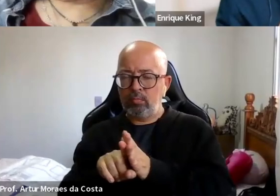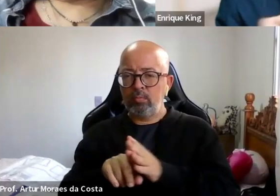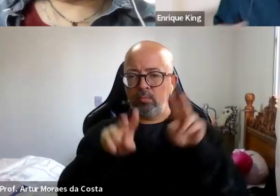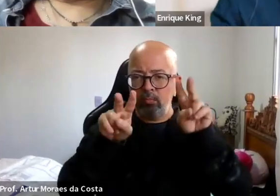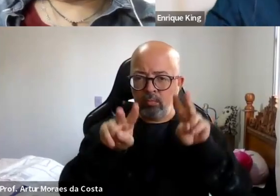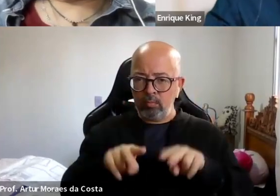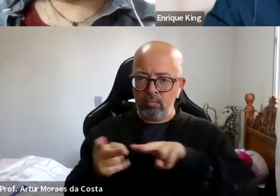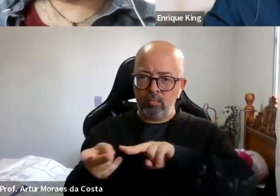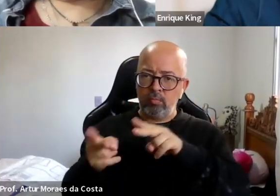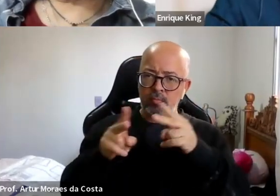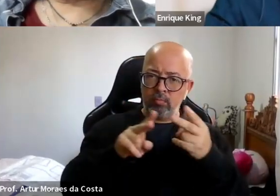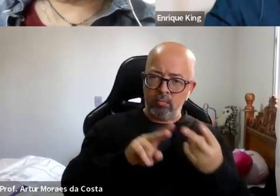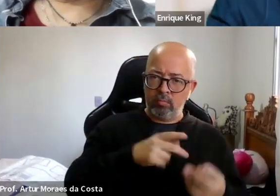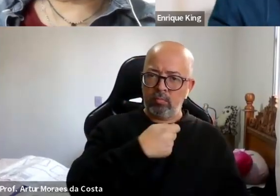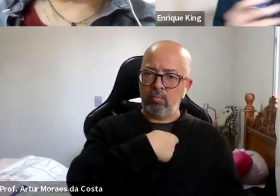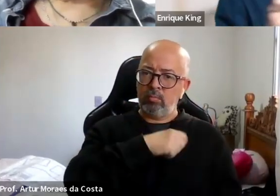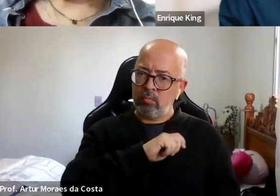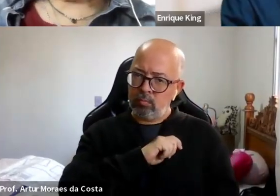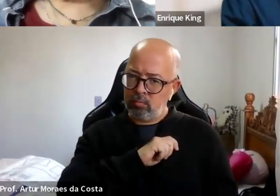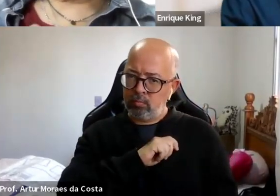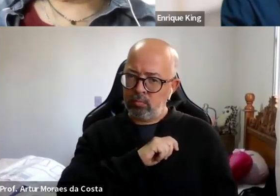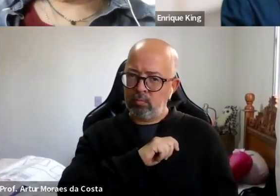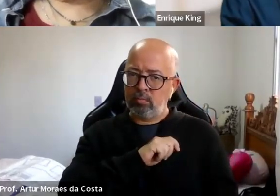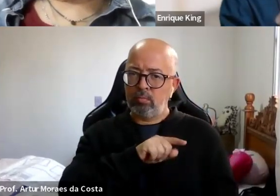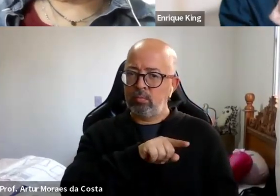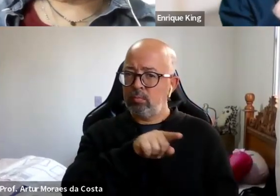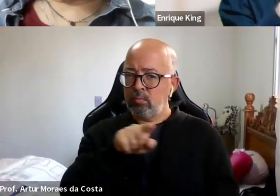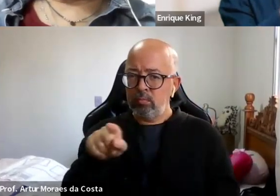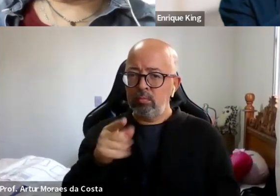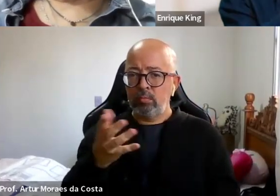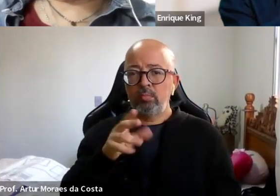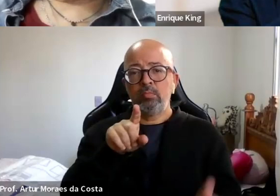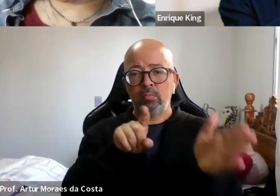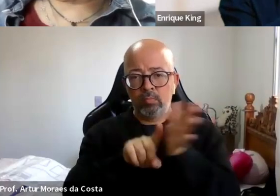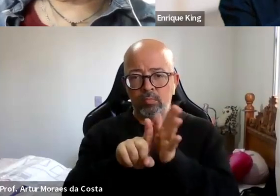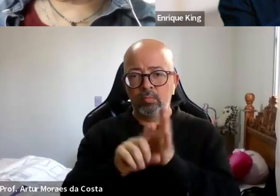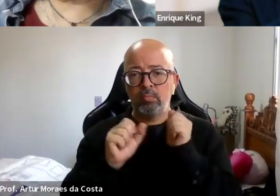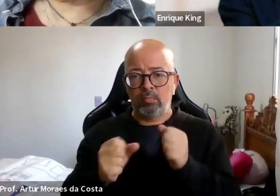a responder para todos para hacer algo más